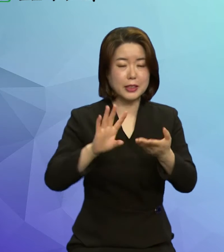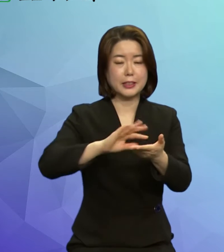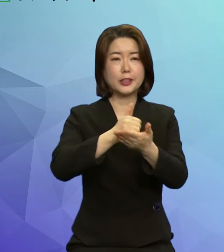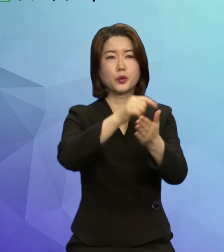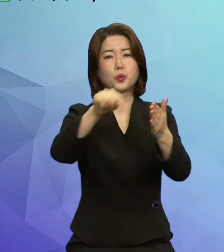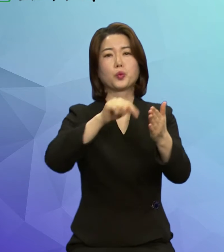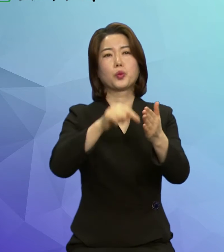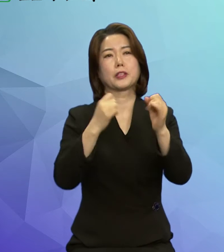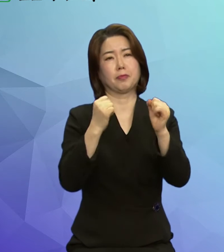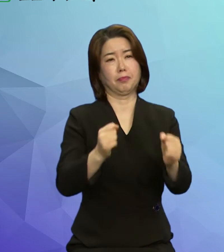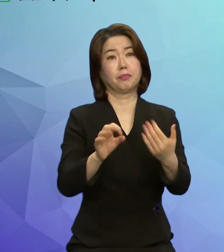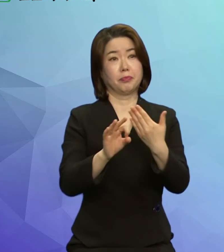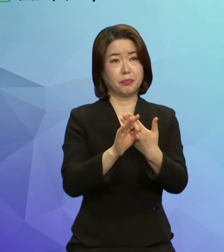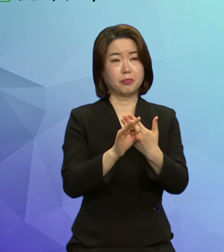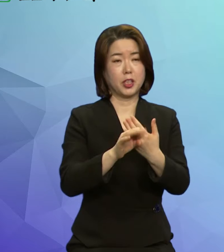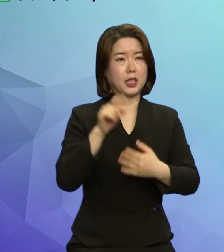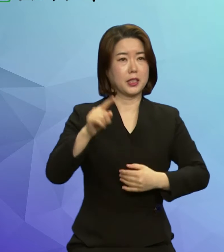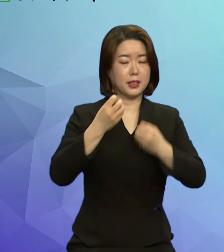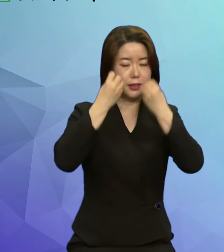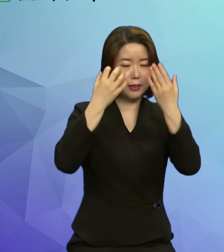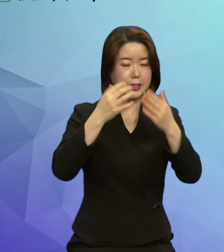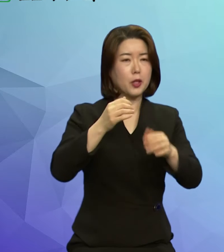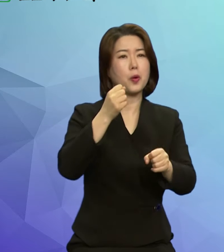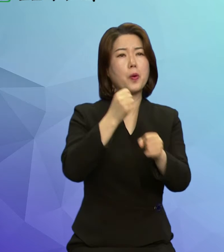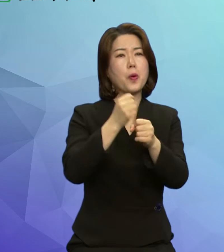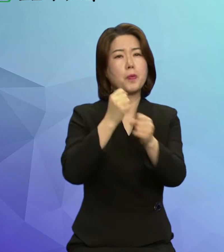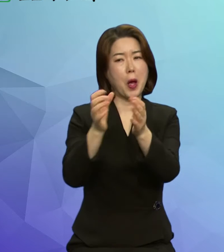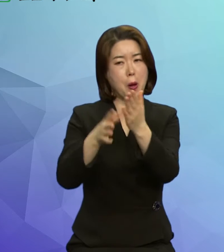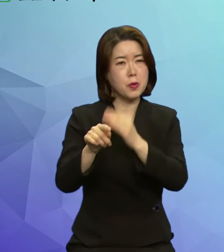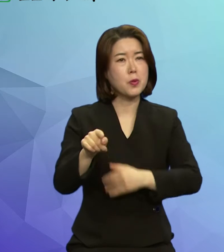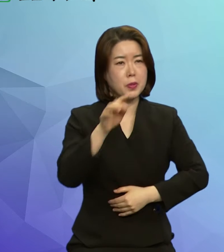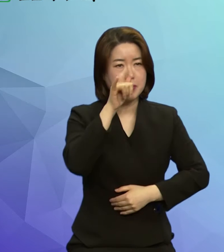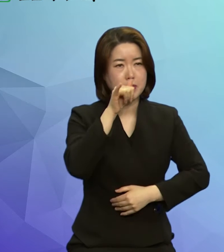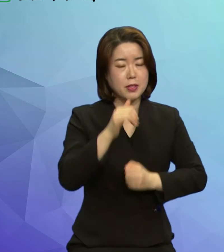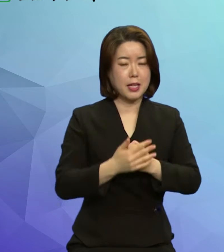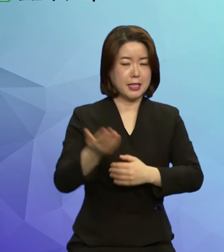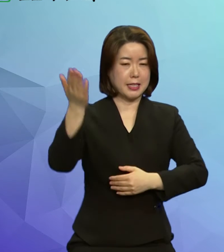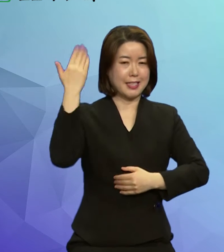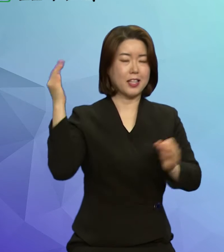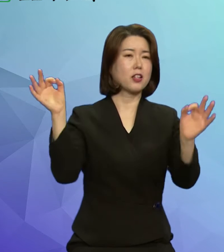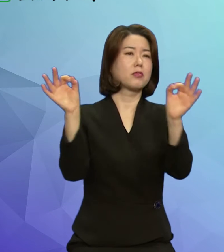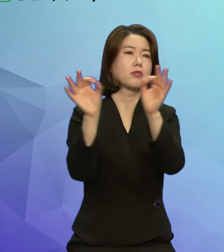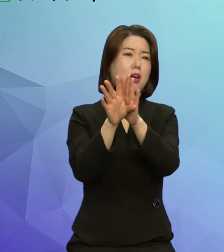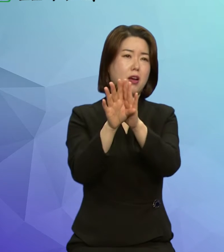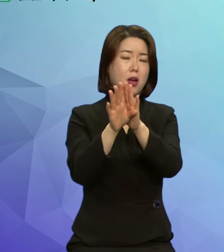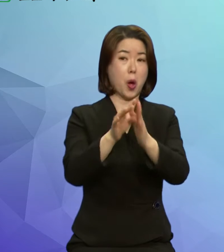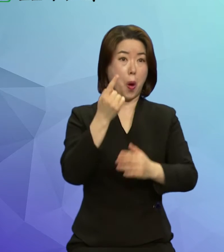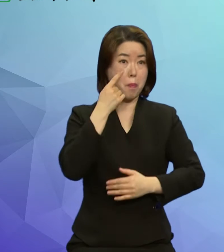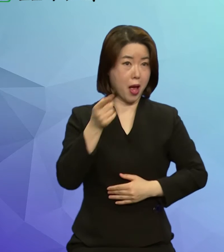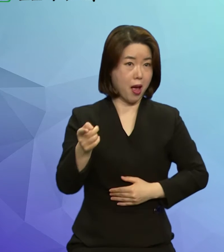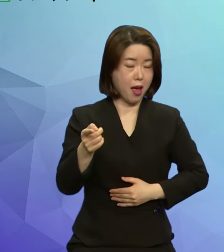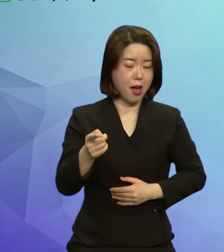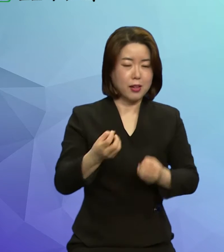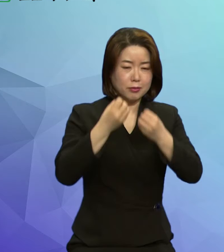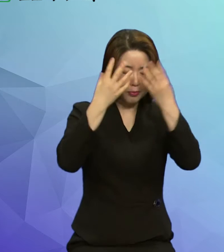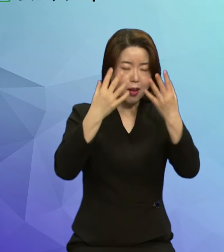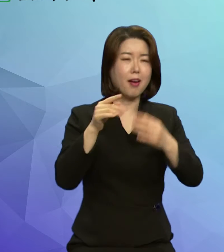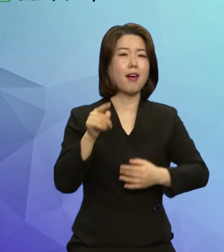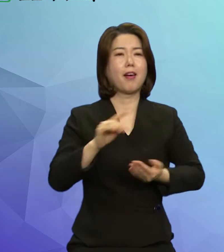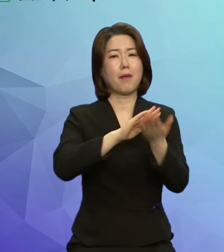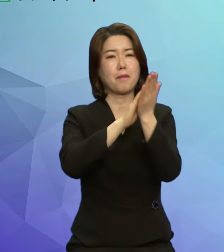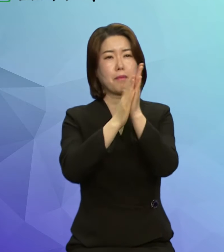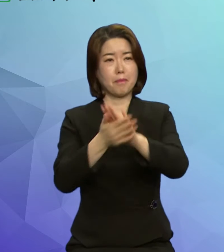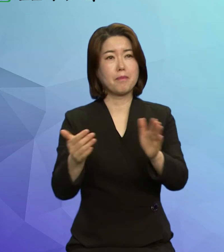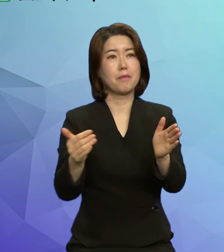누구든지 그리스도 안에 있으면 그는 새로운 피조물입니다. 옛 것은 지나갔습니다. 보십시오. 새 것이